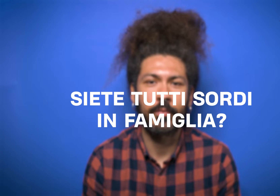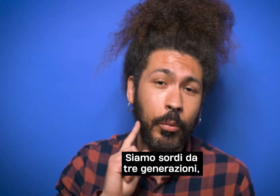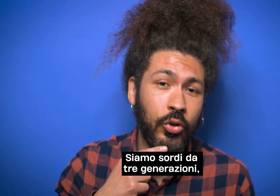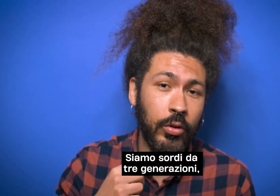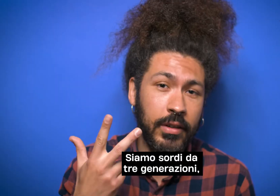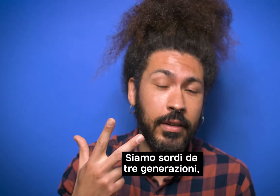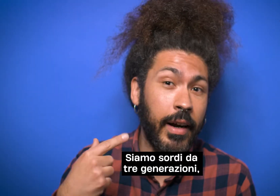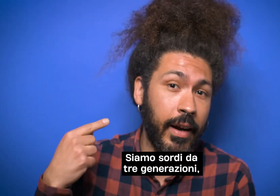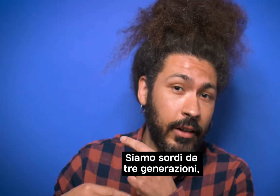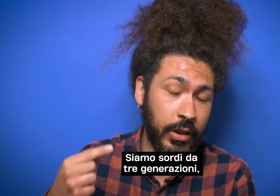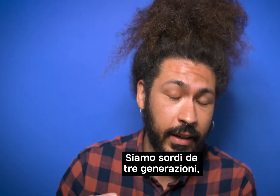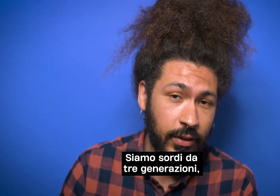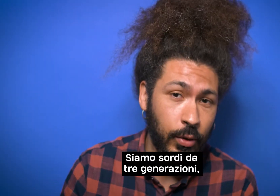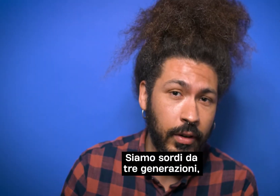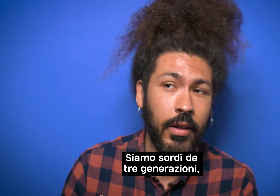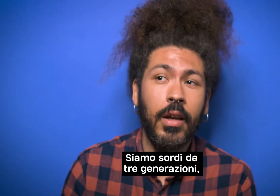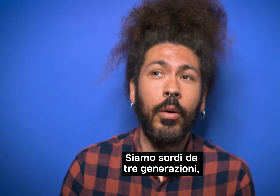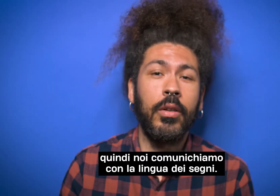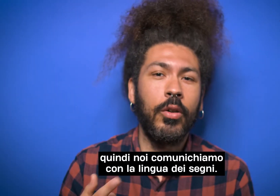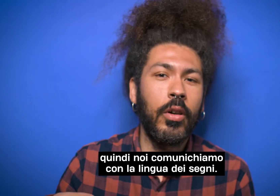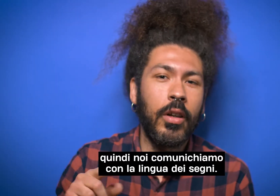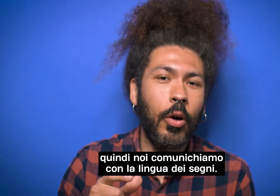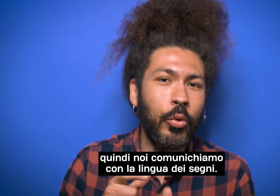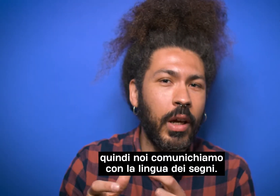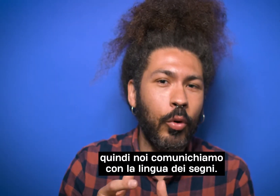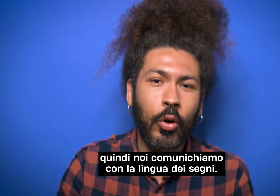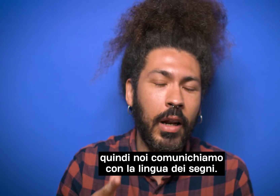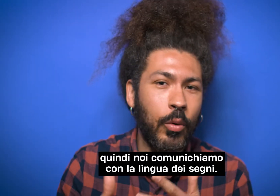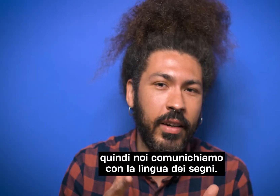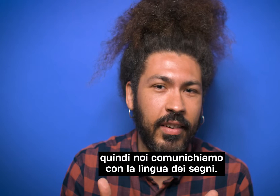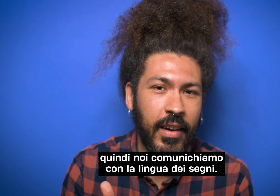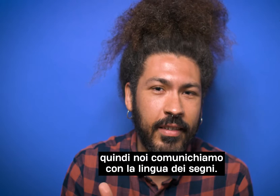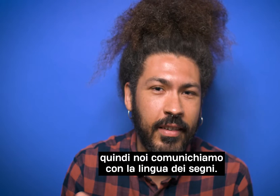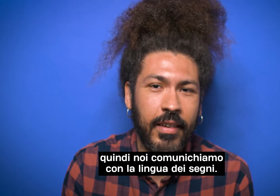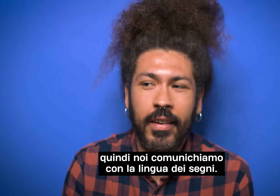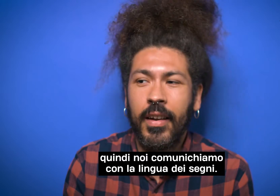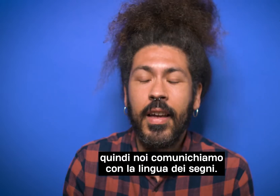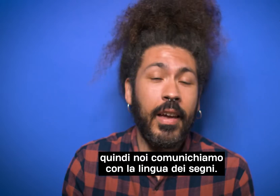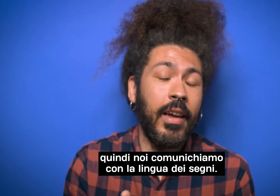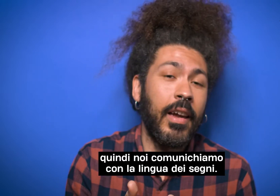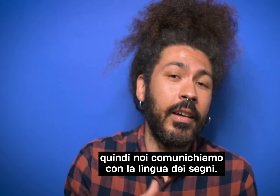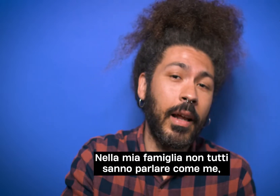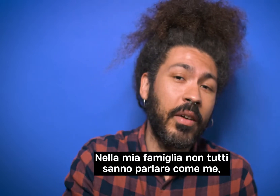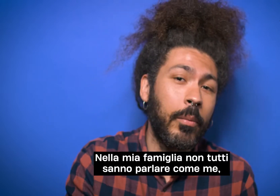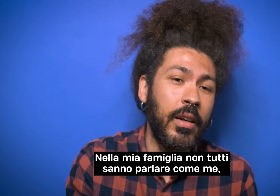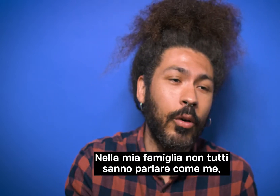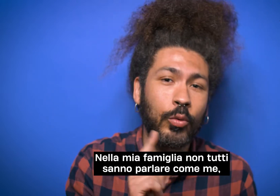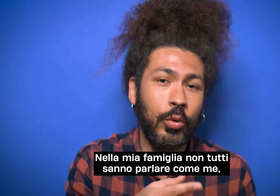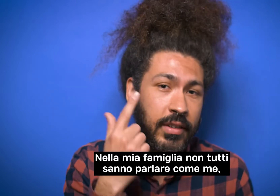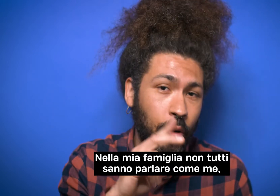Siamo sordi di tre generazioni. Quindi noi comunichiamo con la lingua dei segni e nella mia famiglia non tutti sanno